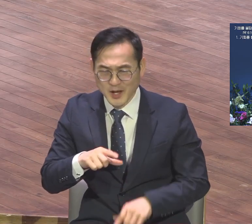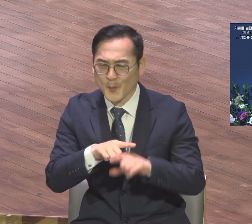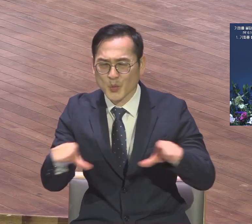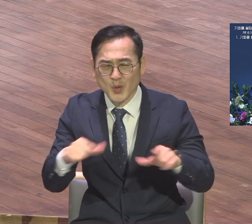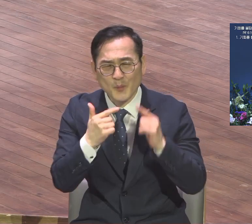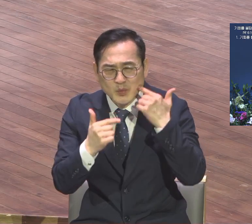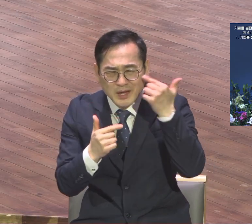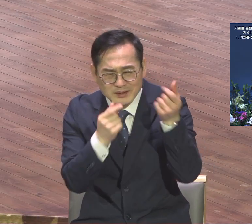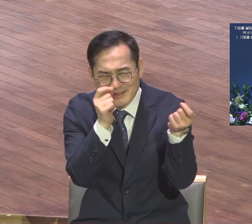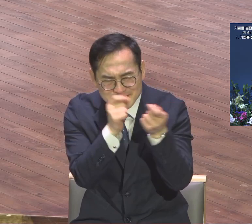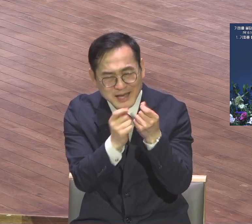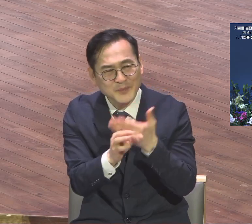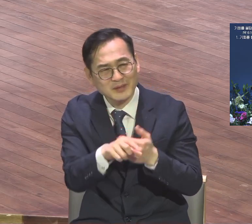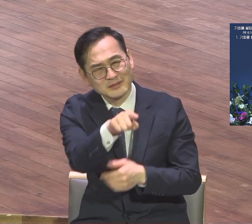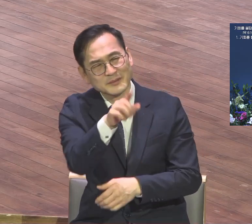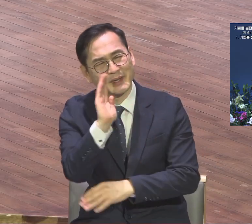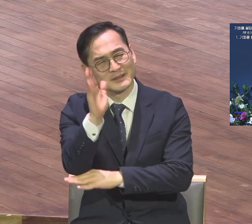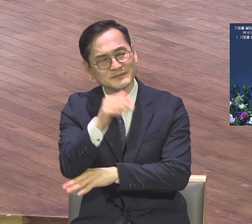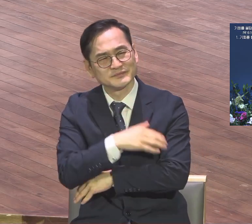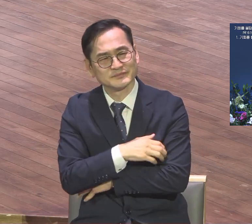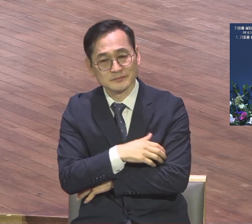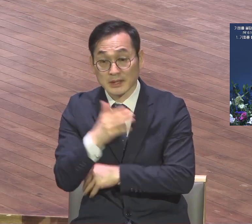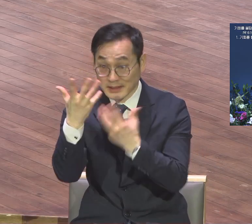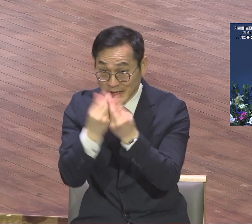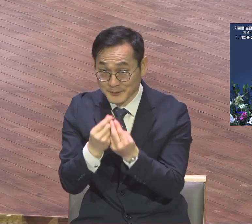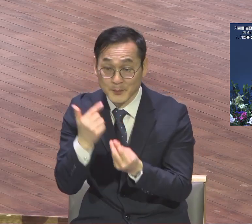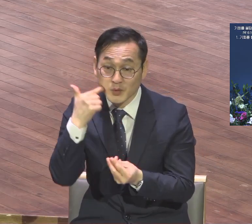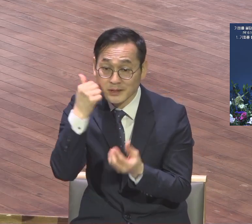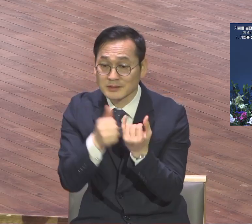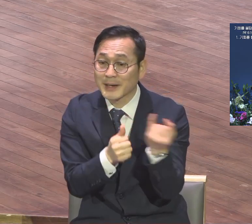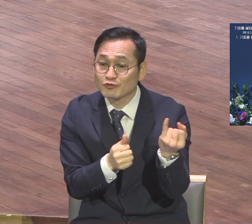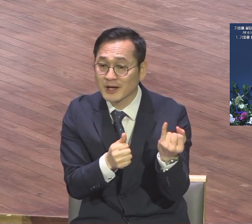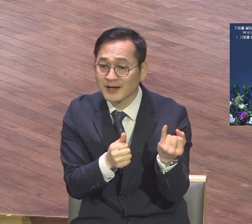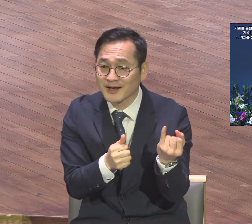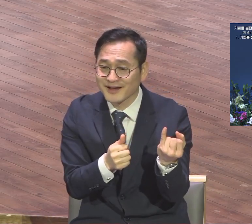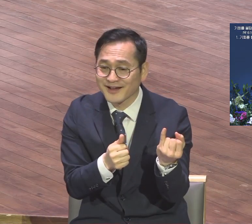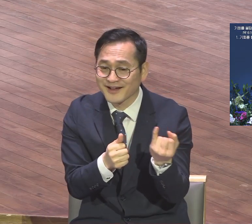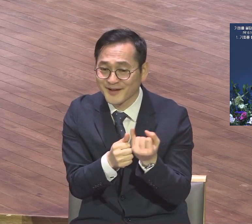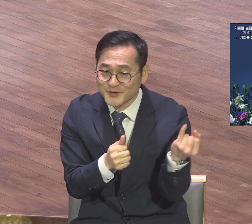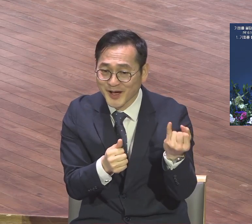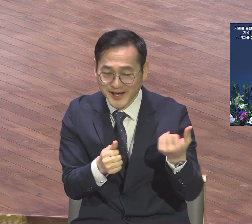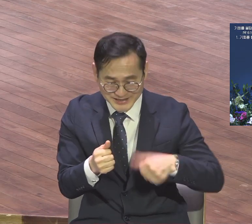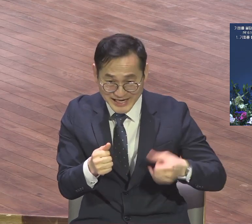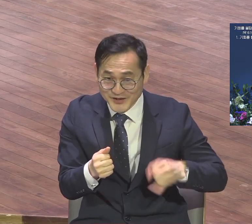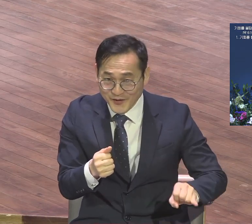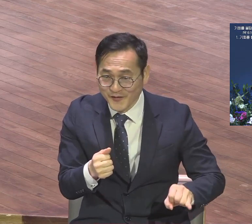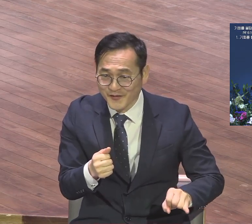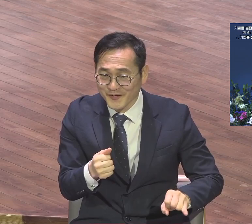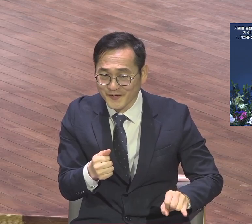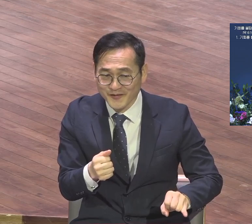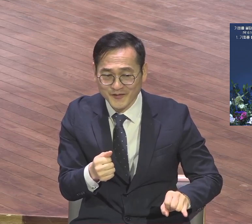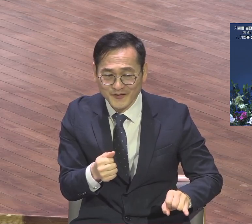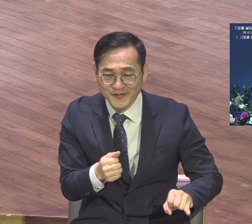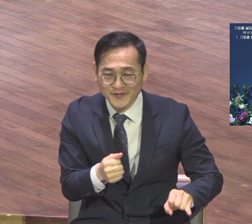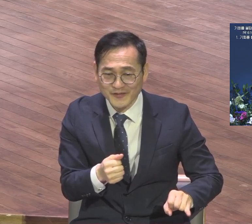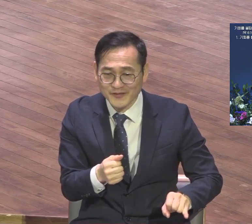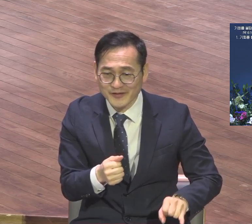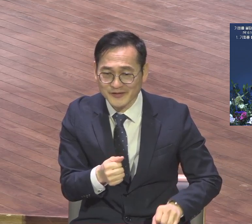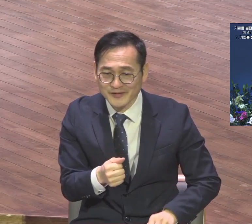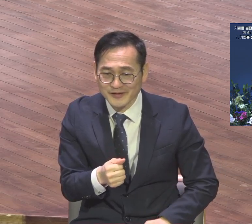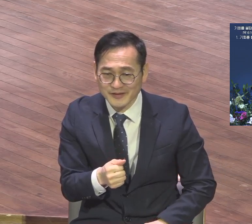보통 그렇습니다. 성직자들이 집에 가면 마누라 자식들 남편이 누군지